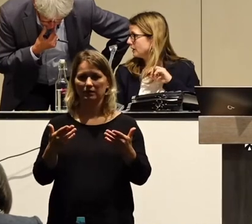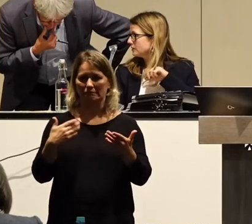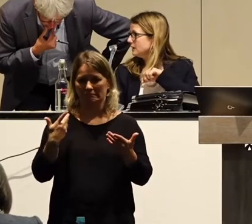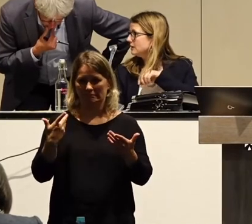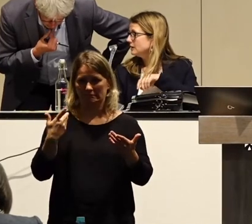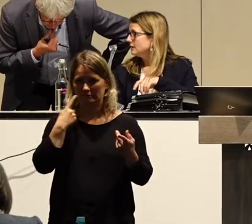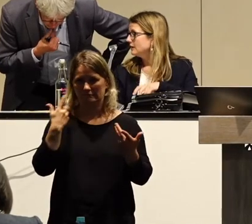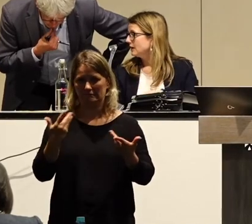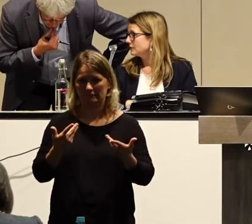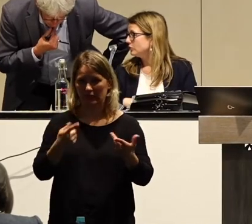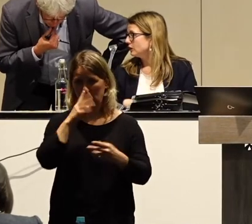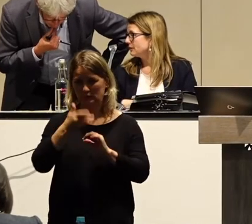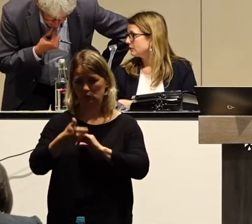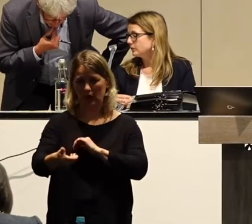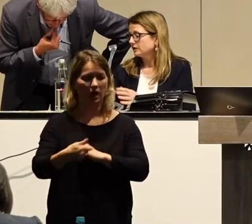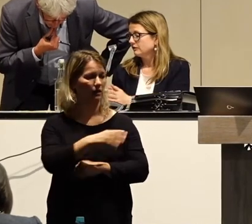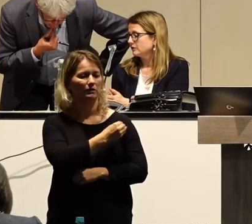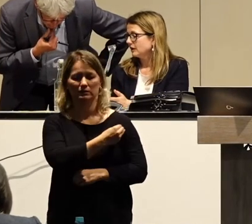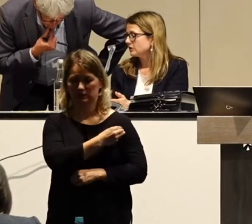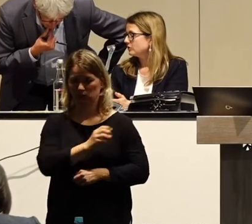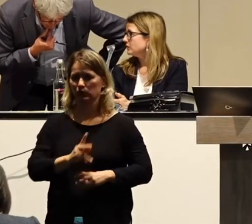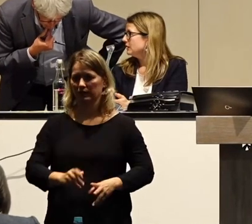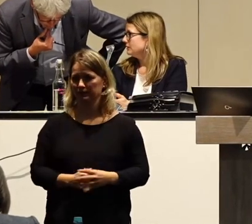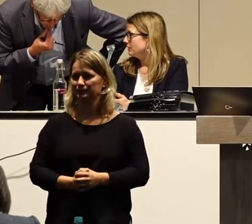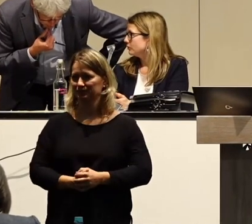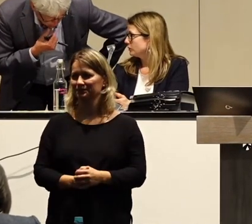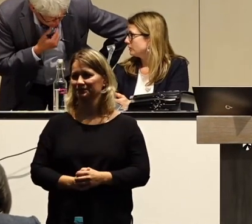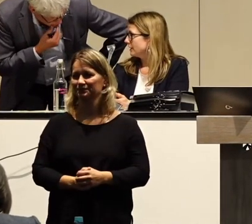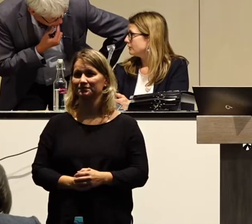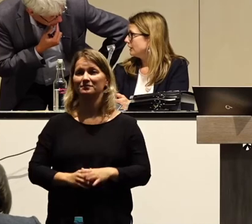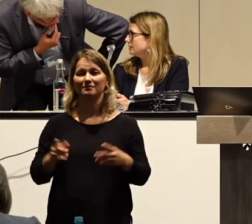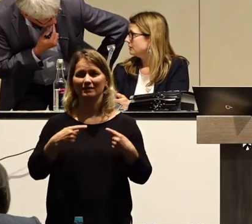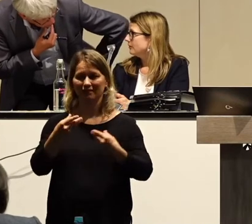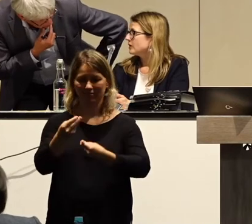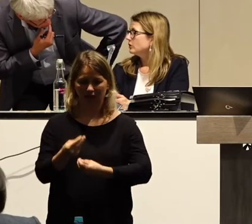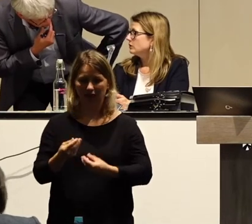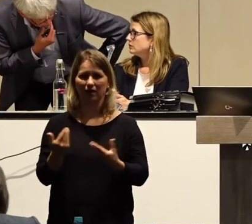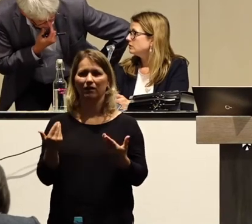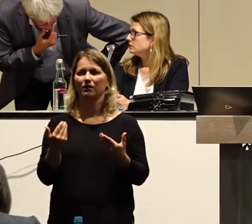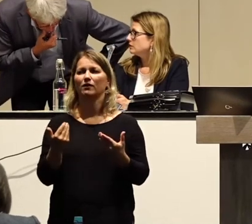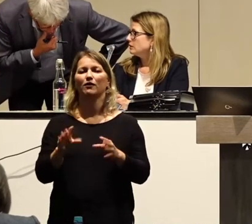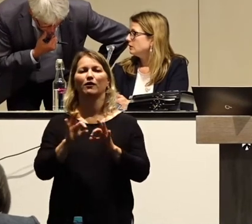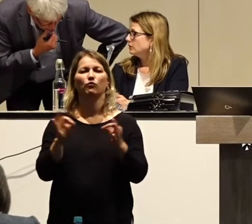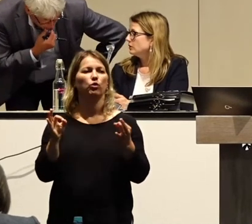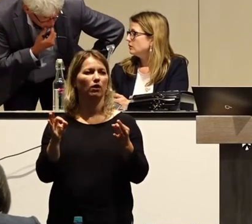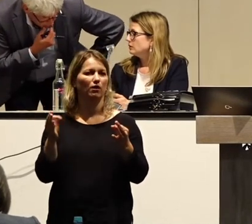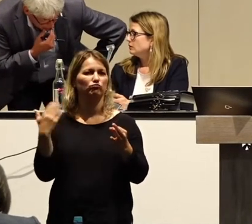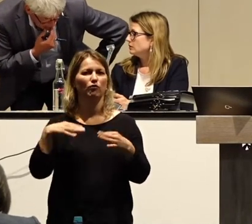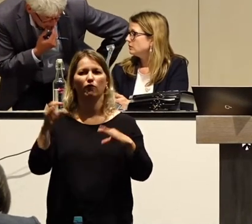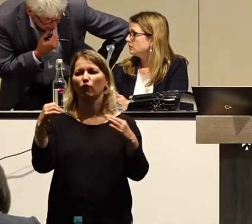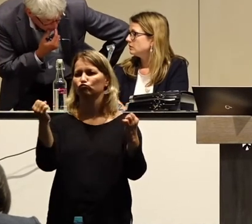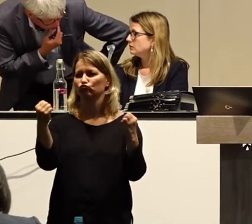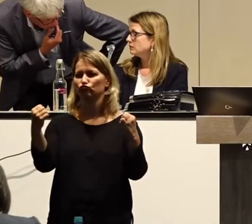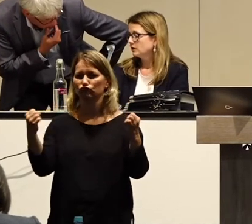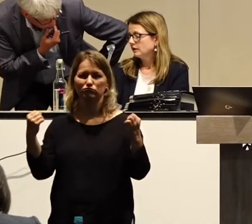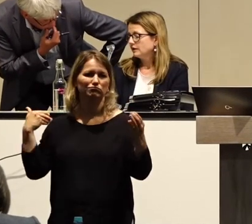Das dürfen Sie gerne. Liebe Kolleginnen und Kollegen, erstmal herzlichen Dank für die breite Zustimmung und die